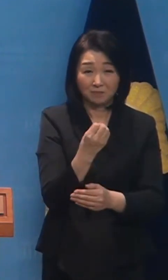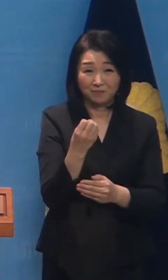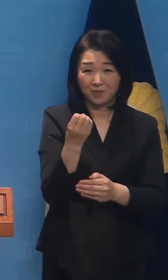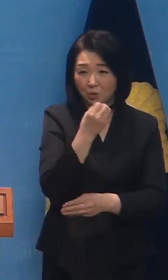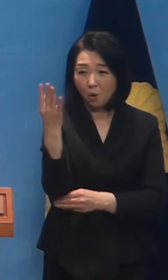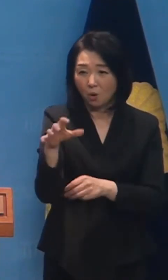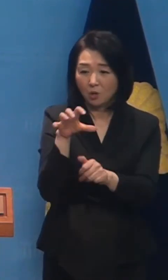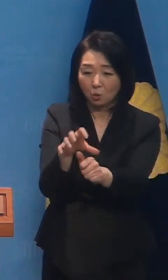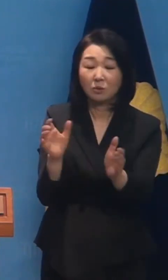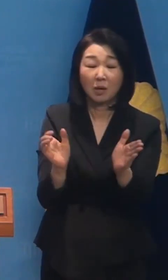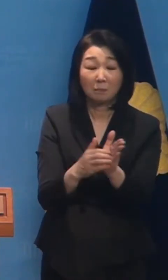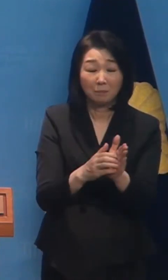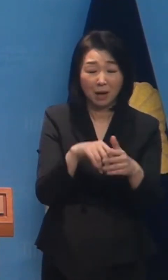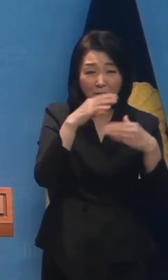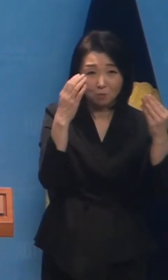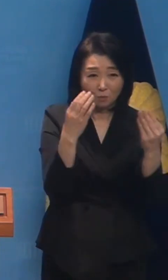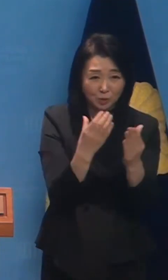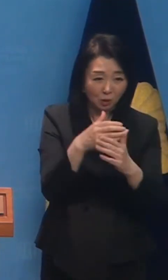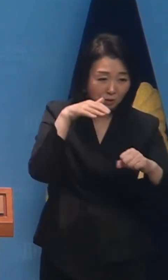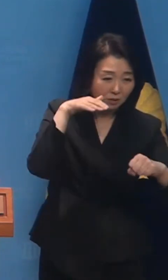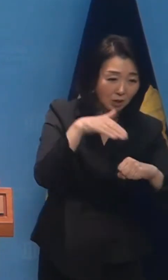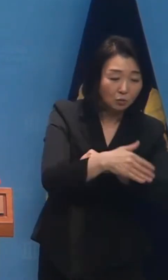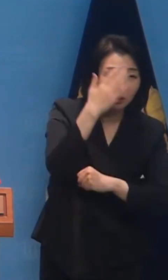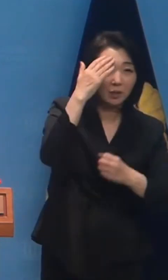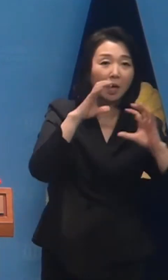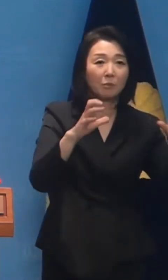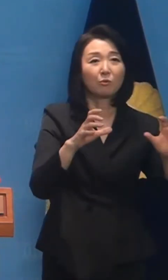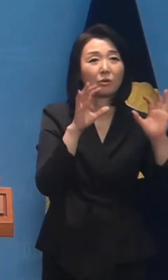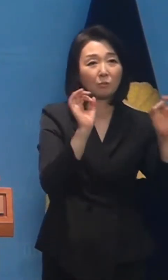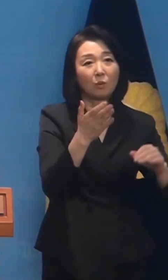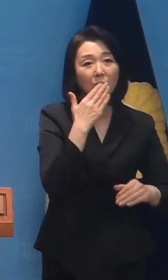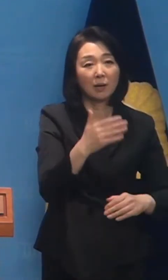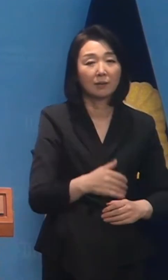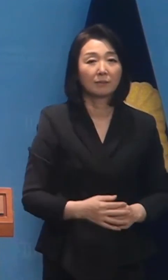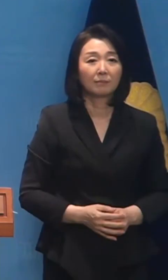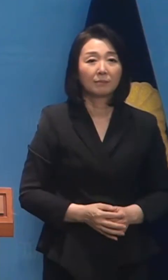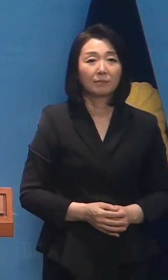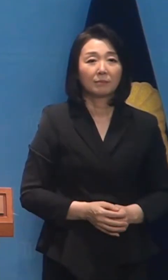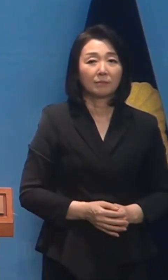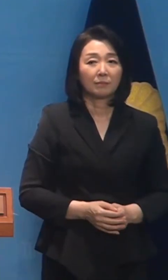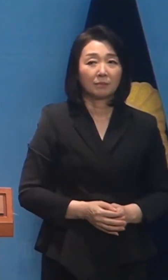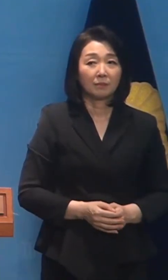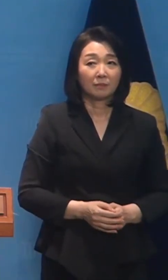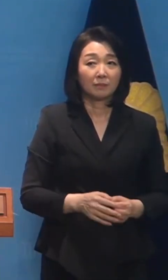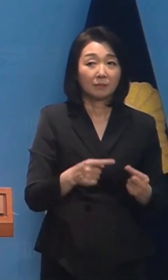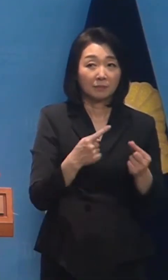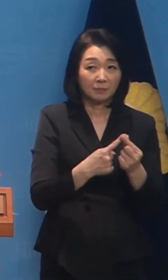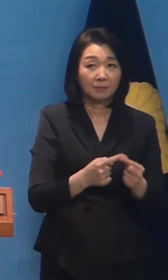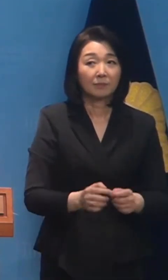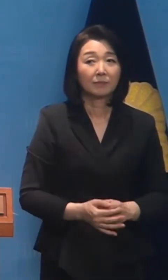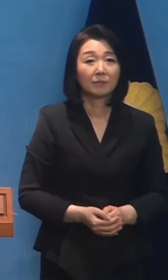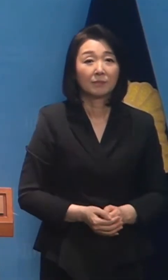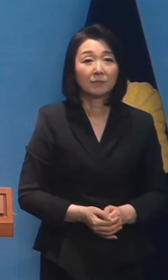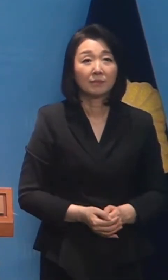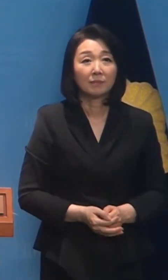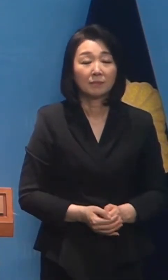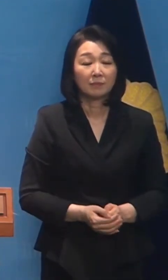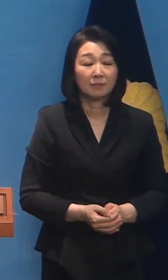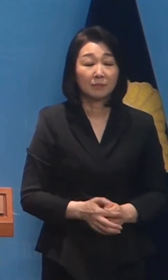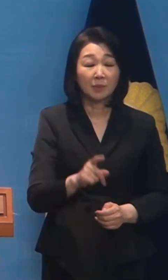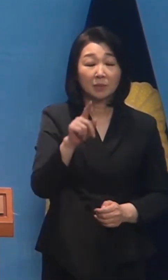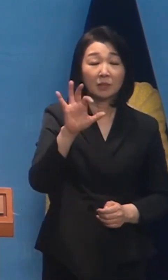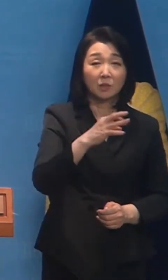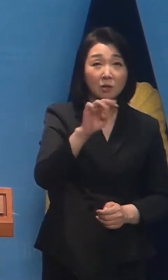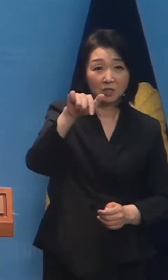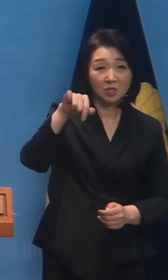통제된 전체주의 대한민국이라는 것을 절감할 수 있습니다. 첫 번째입니다.